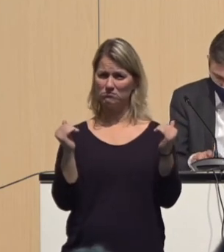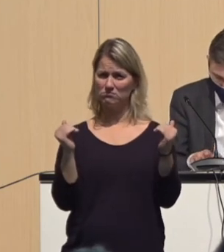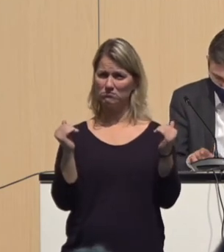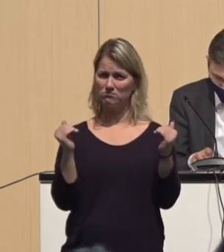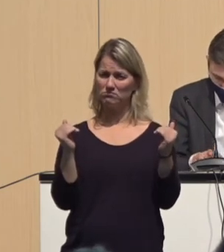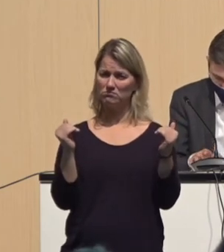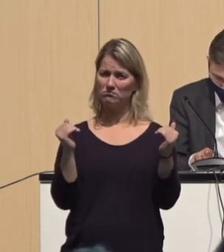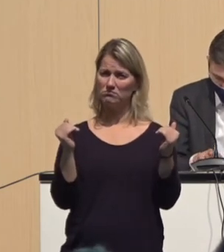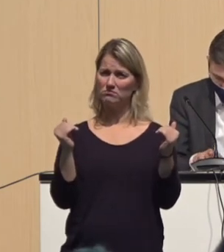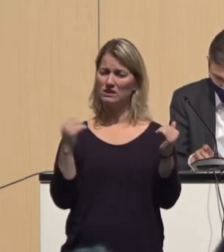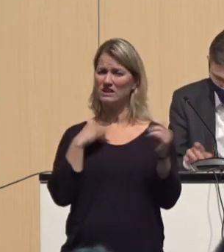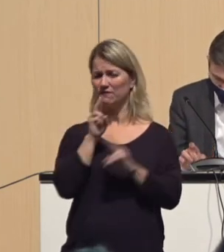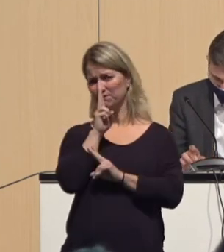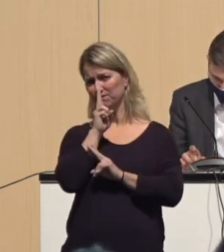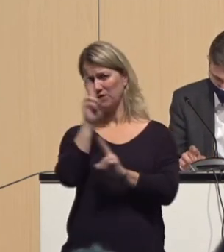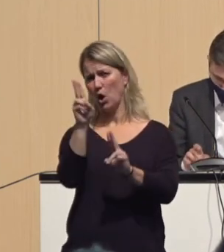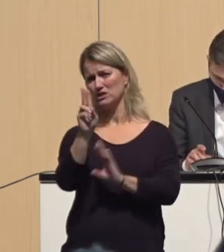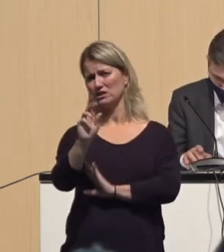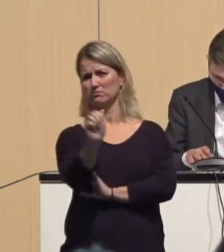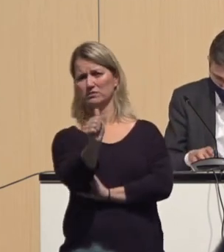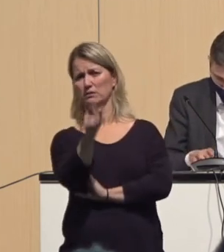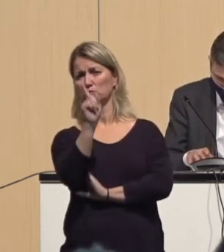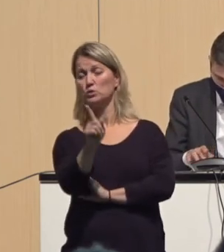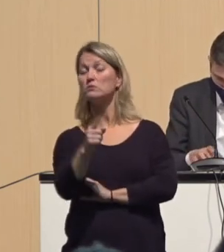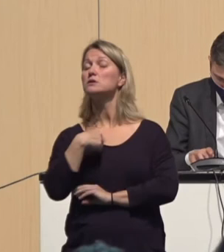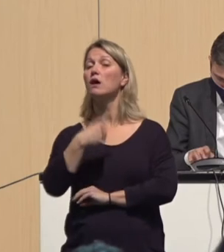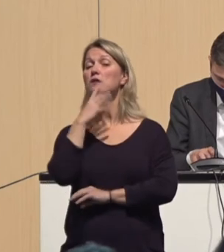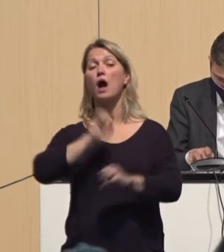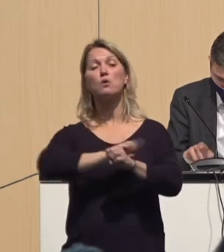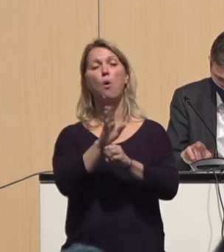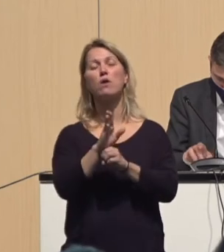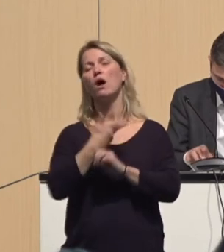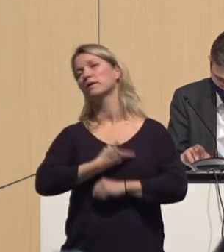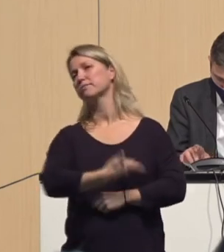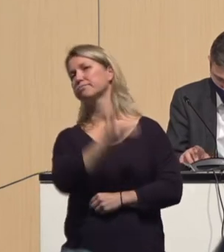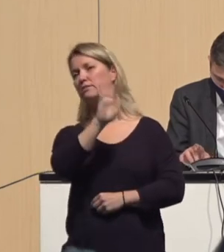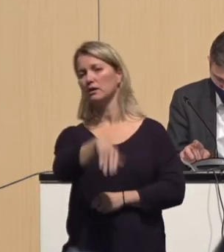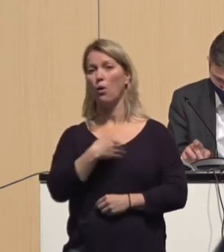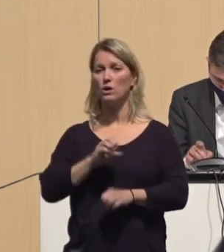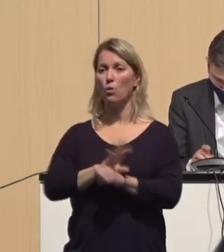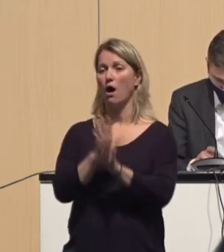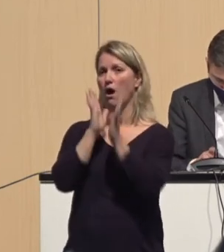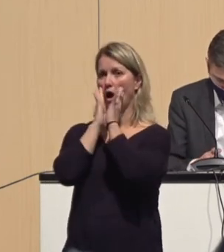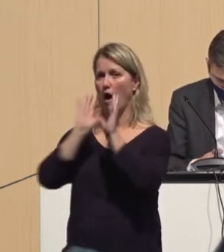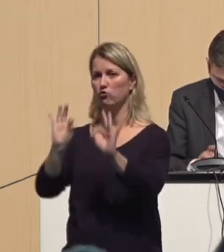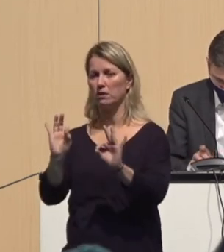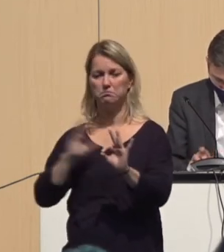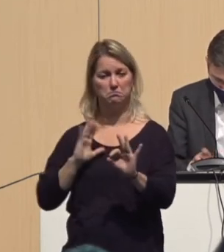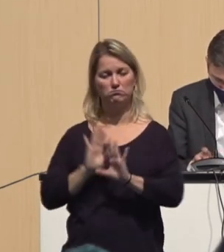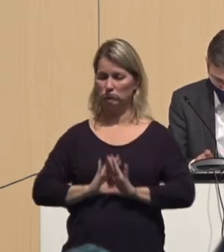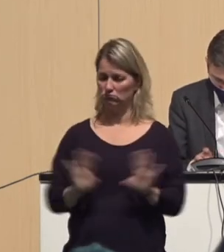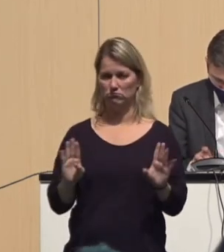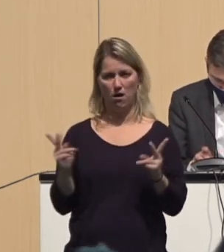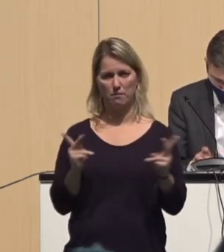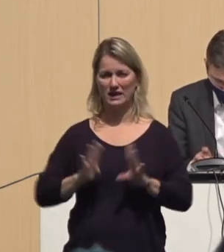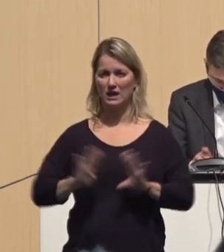nach vorsichtiger Abschätzung, ich bin weder ein Fan davon, Corona zu ignorieren, noch es zu dramatisieren. Aber nach menschlichem Ermessen